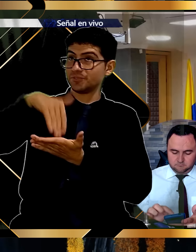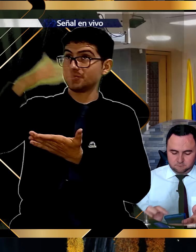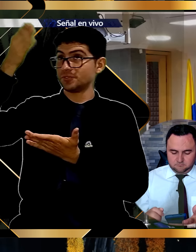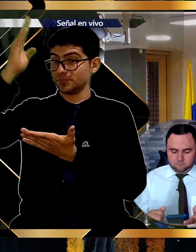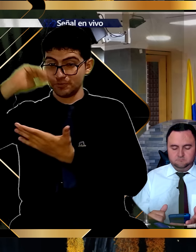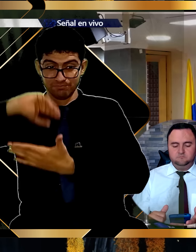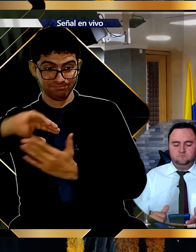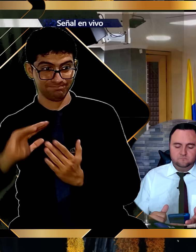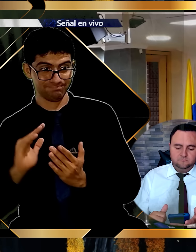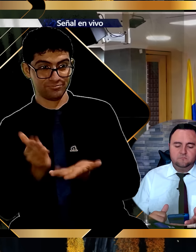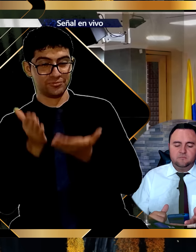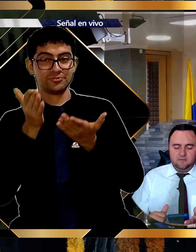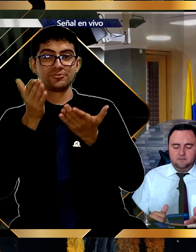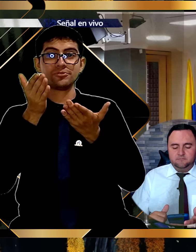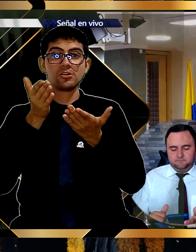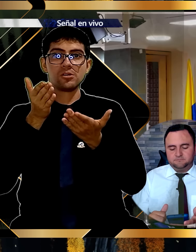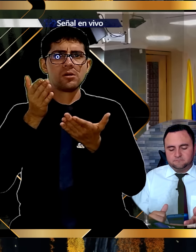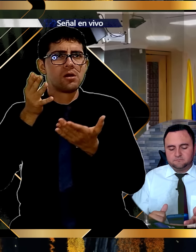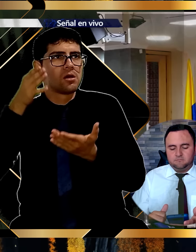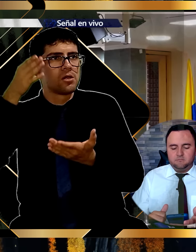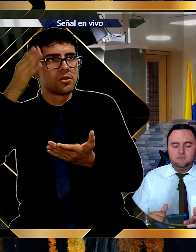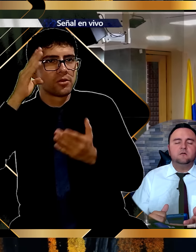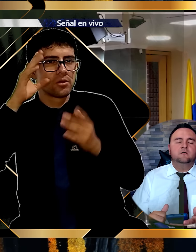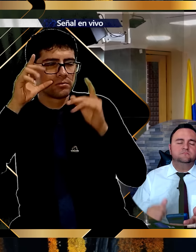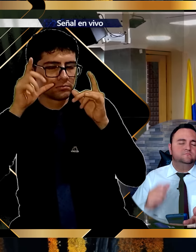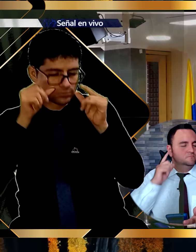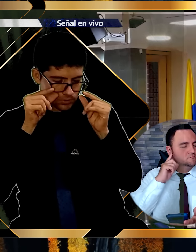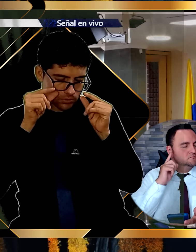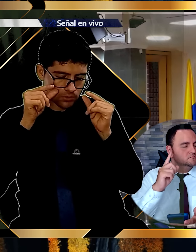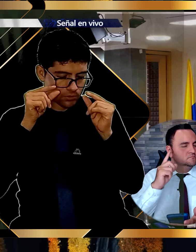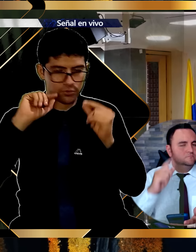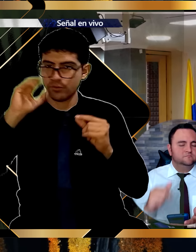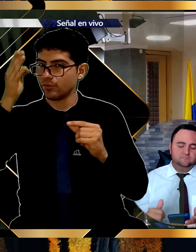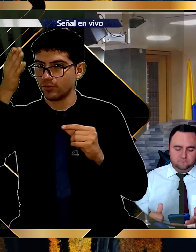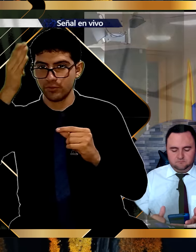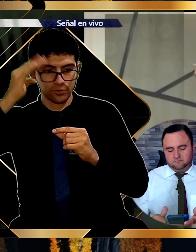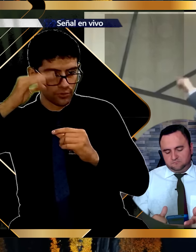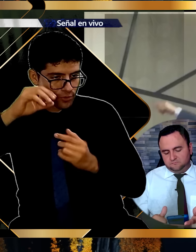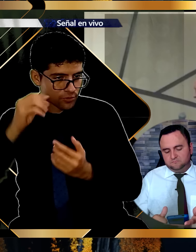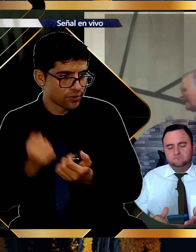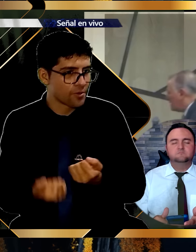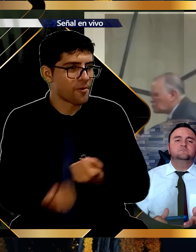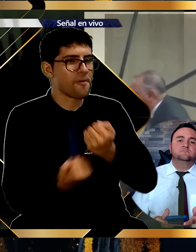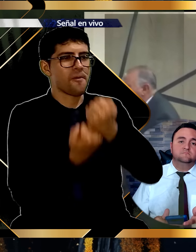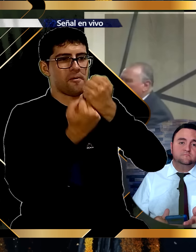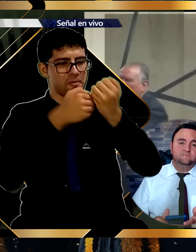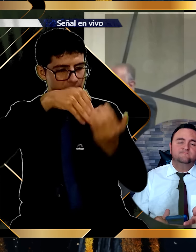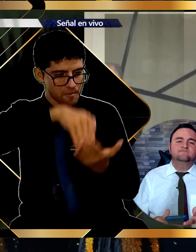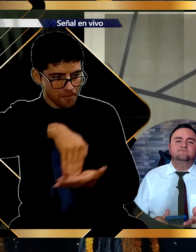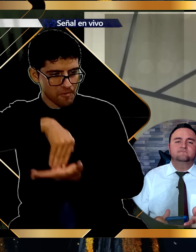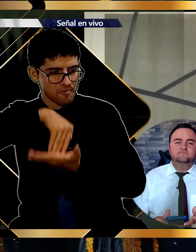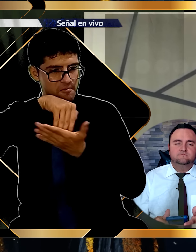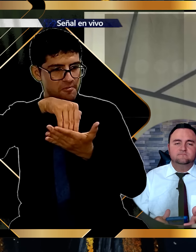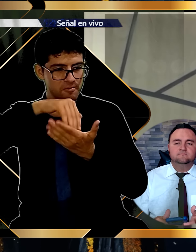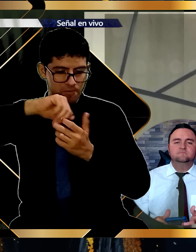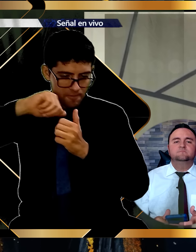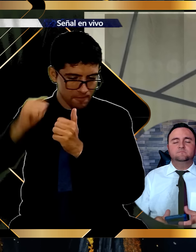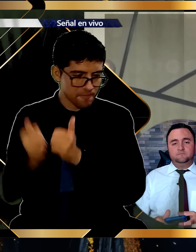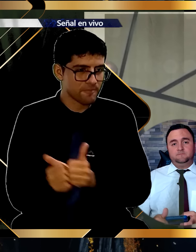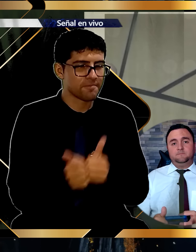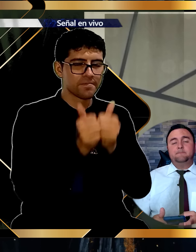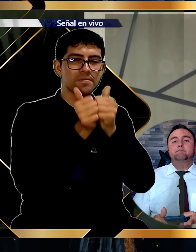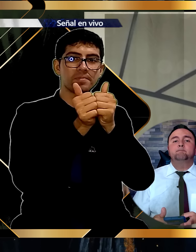ni dormirá el que guarda a Israel. Jehová es tu guardador, Jehová es tu sombra, tu mano derecha. El sol no te fatigará de día